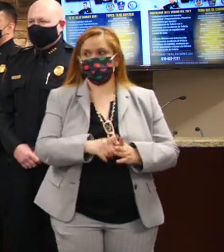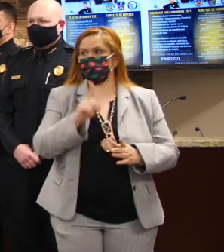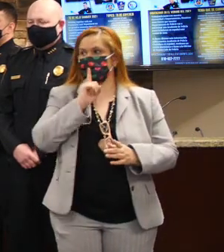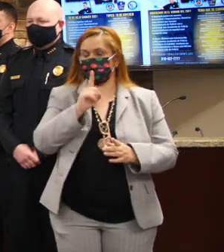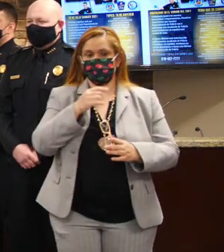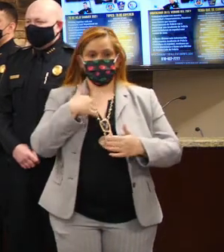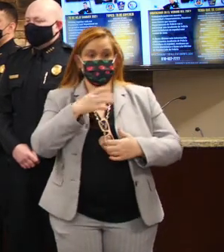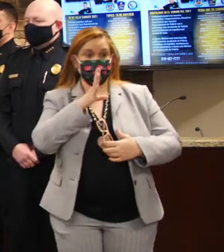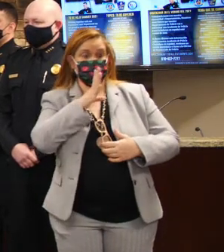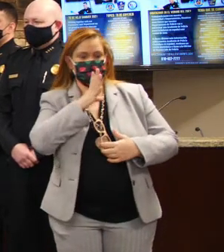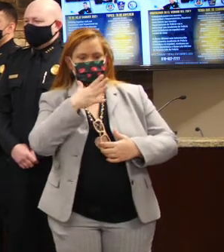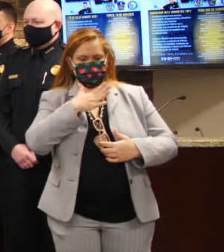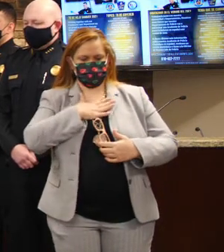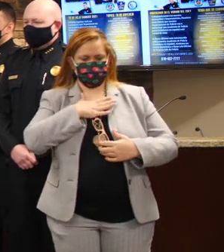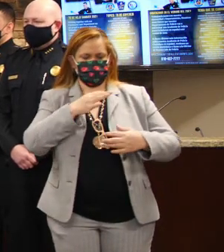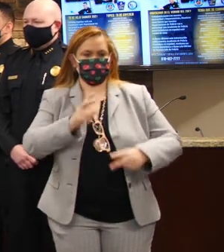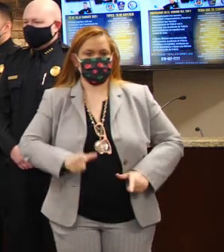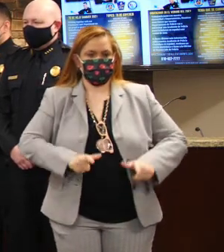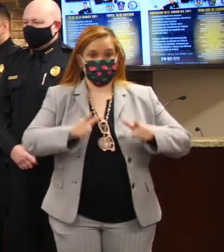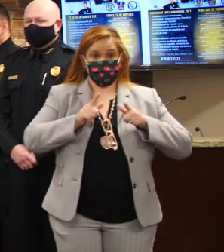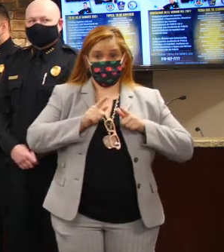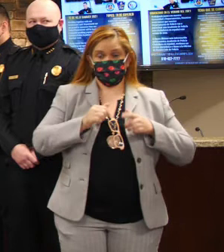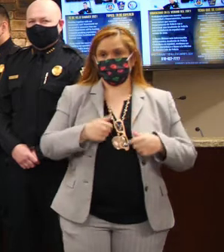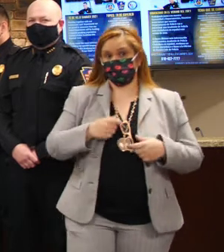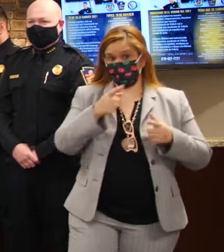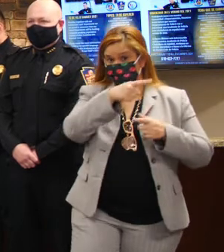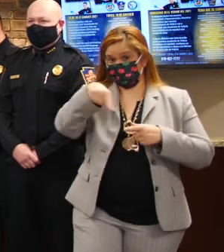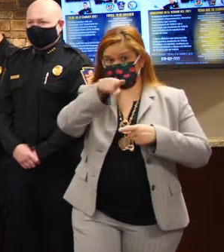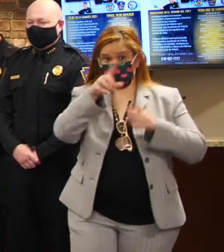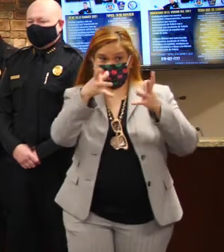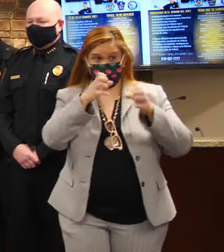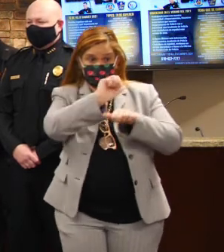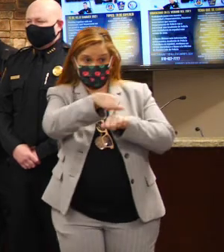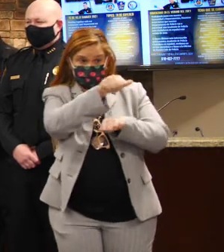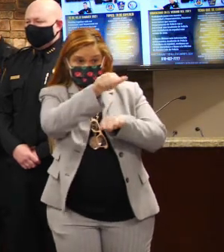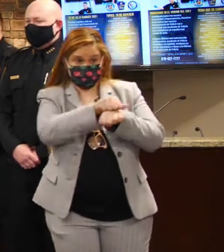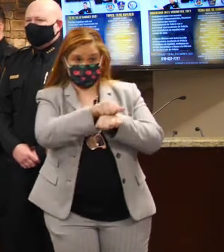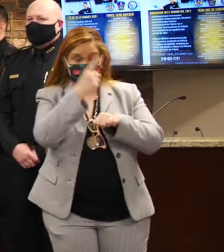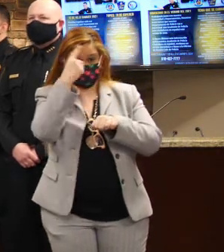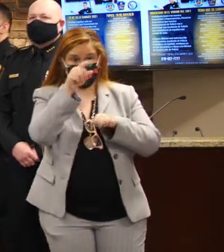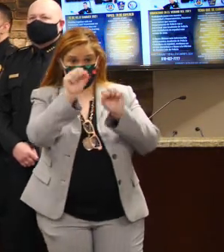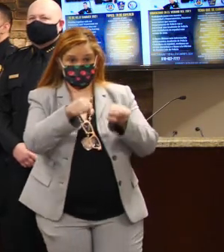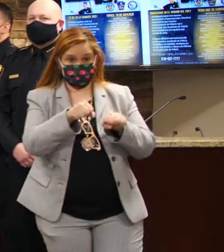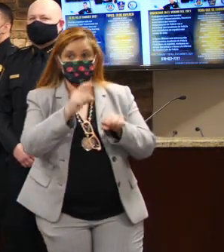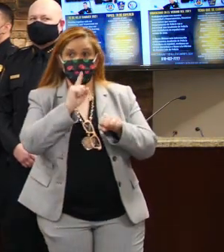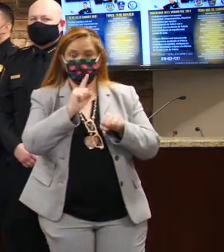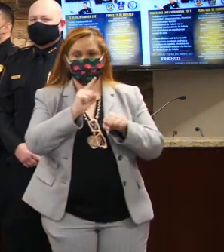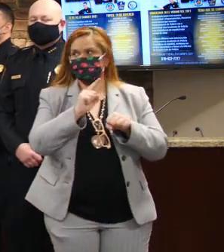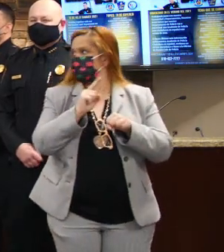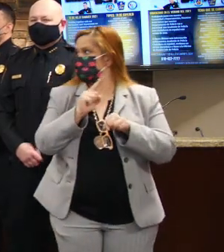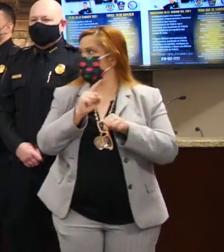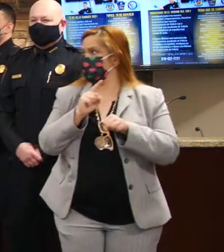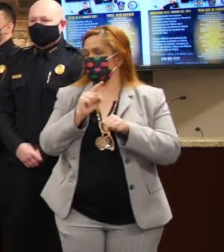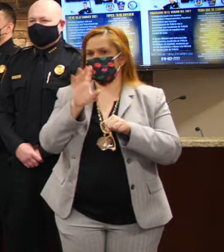poquito sobre de mi vida. Si usted, yo me nací y me creé aquí, soy puertorriqueño. Mi mamá y mi papá llegaron aquí